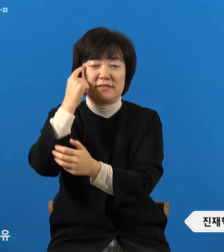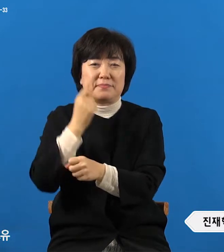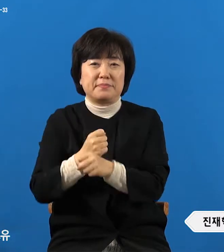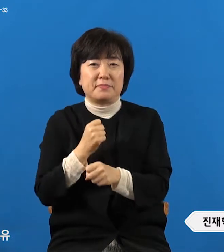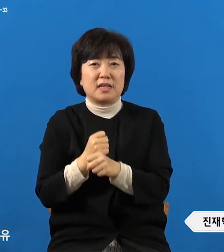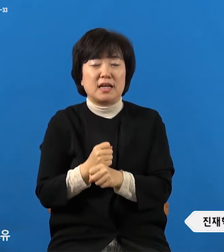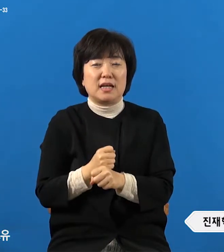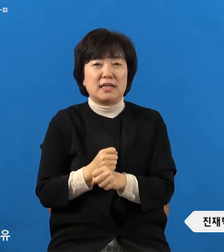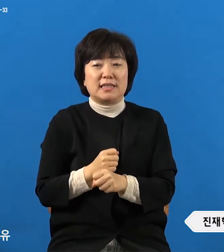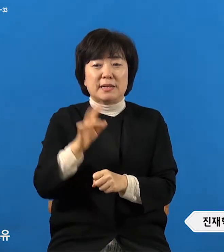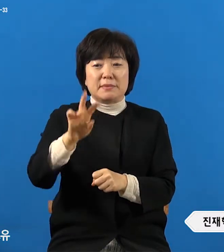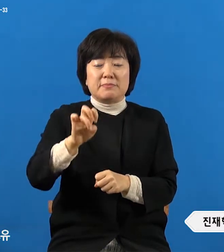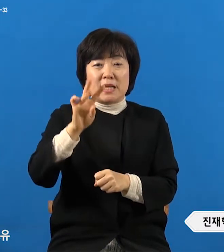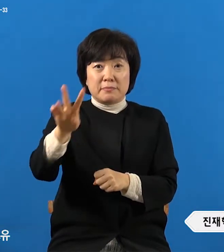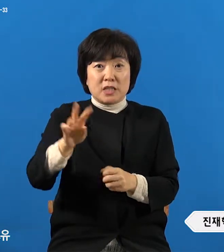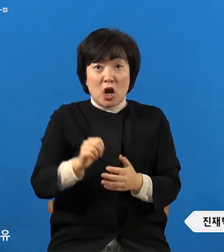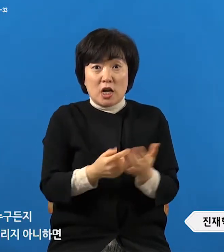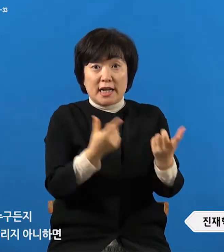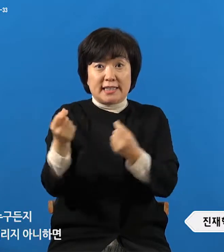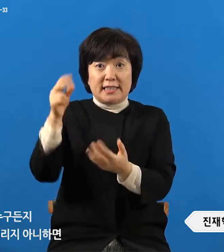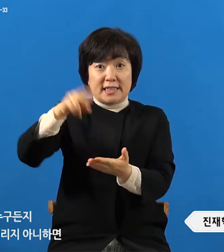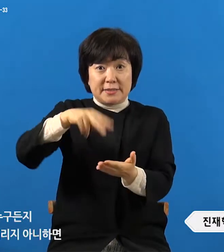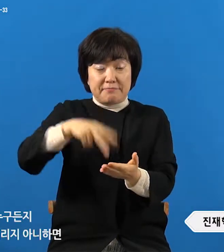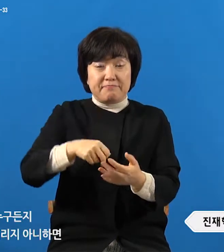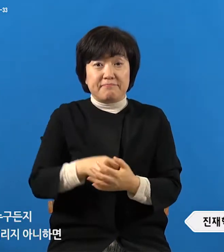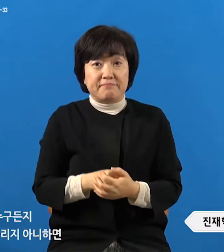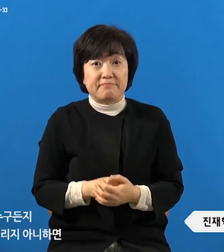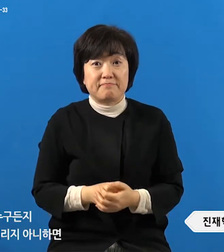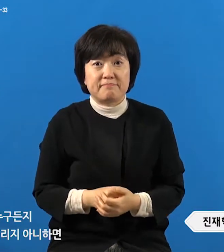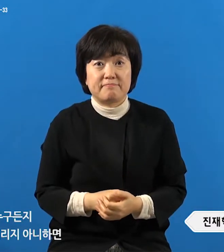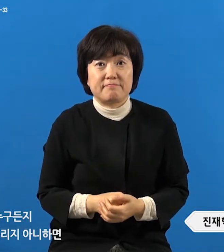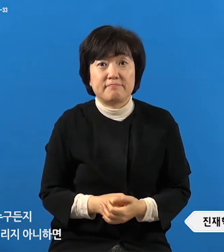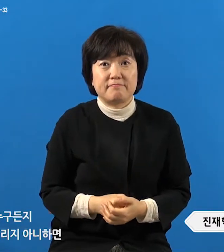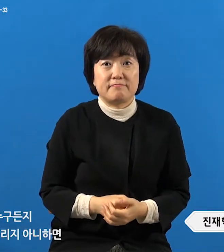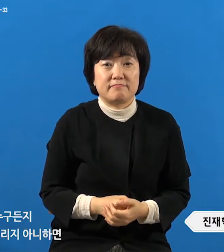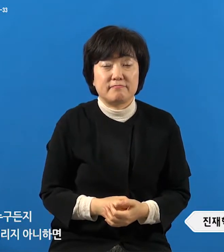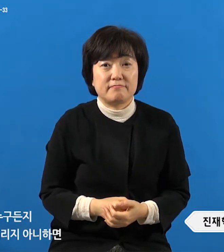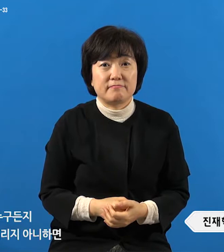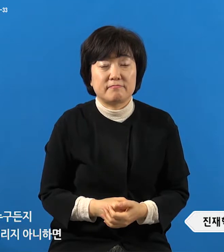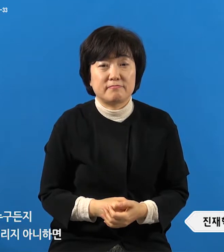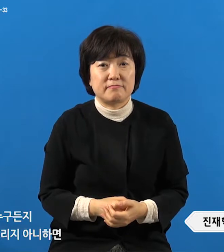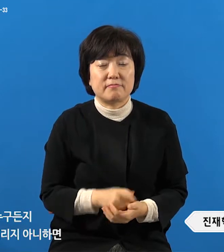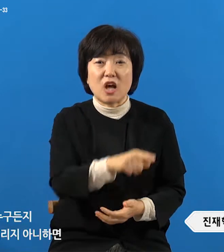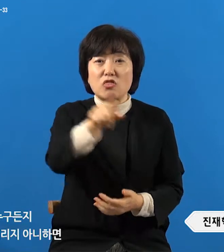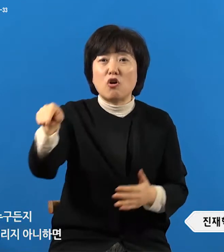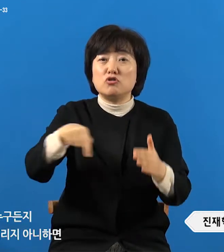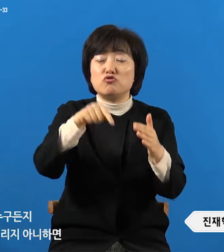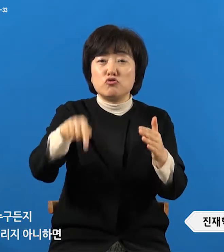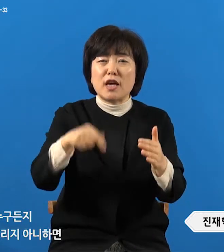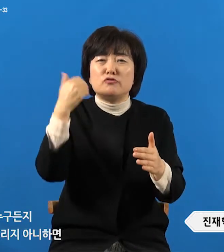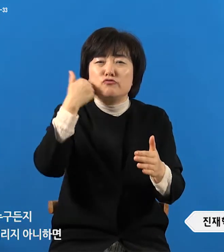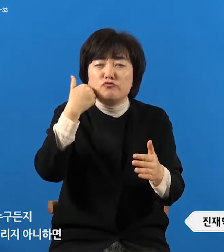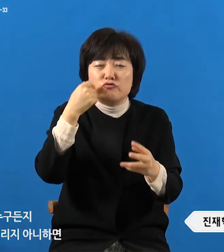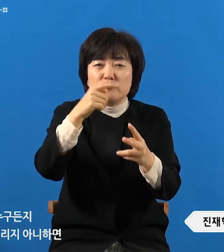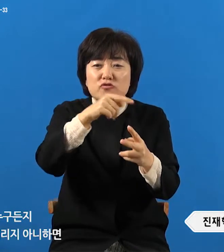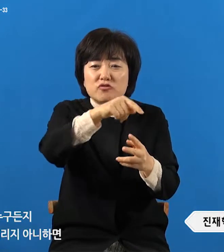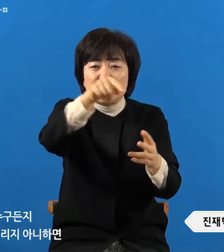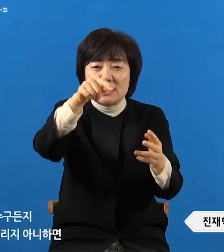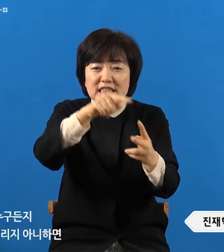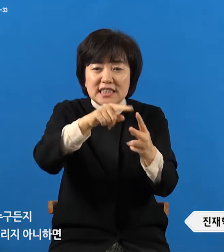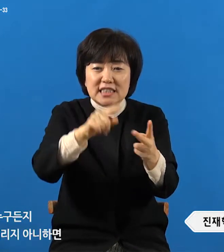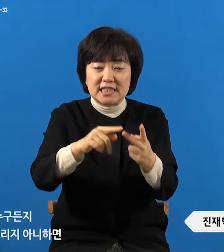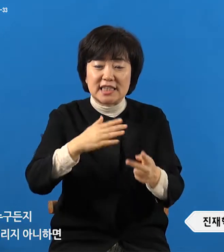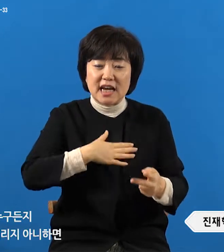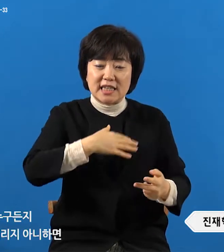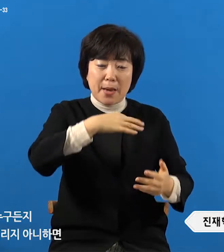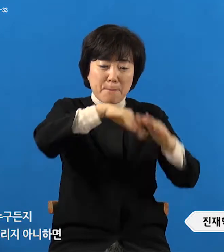여깁니다. 33절 같이 한번 읽어볼까요? 시작. 너희 중에 누구든지 자기의